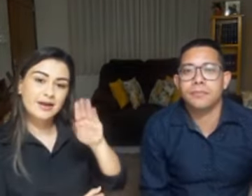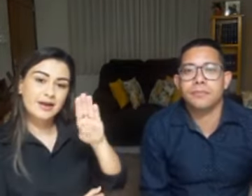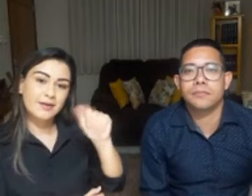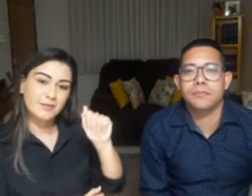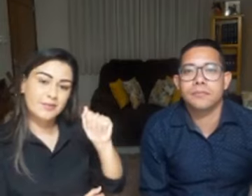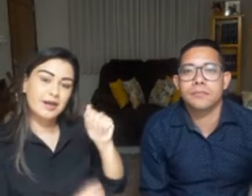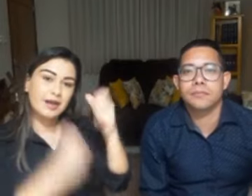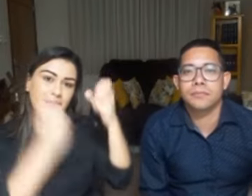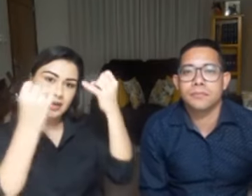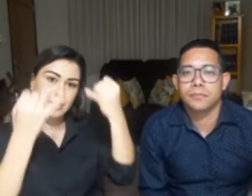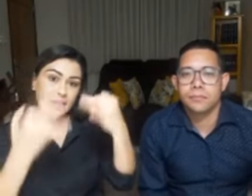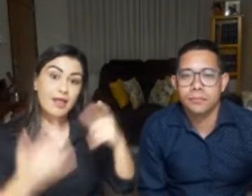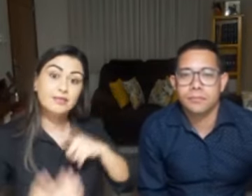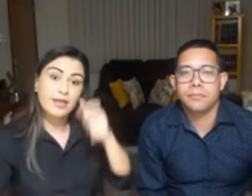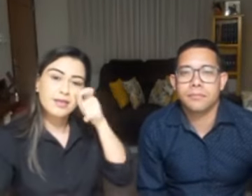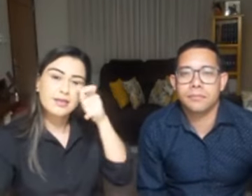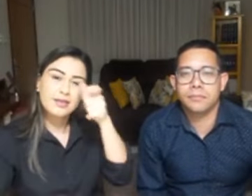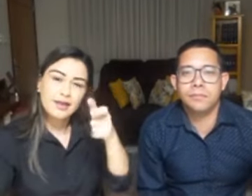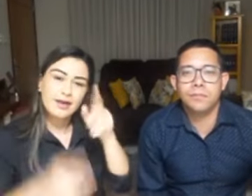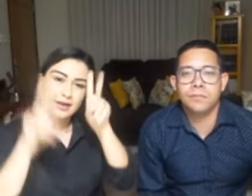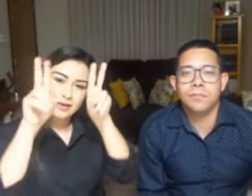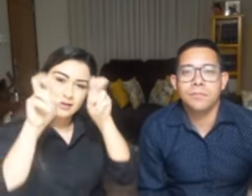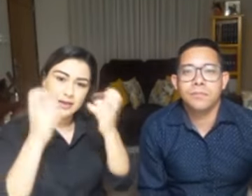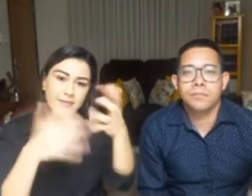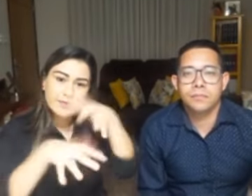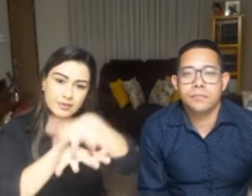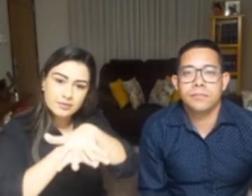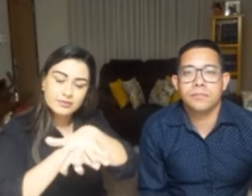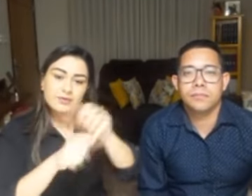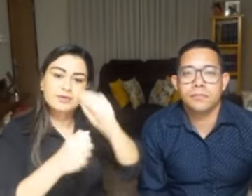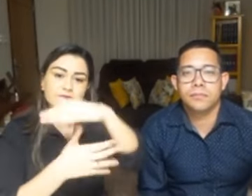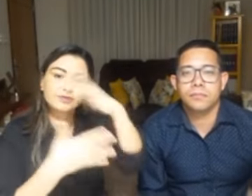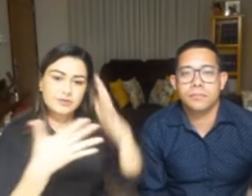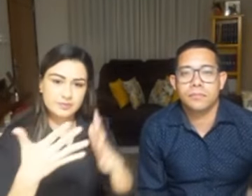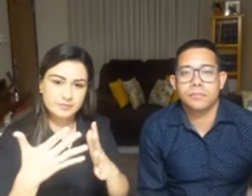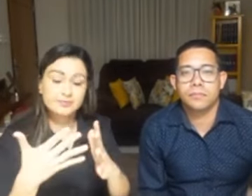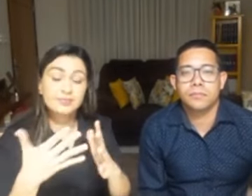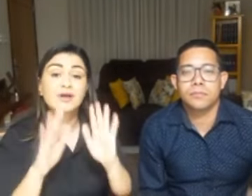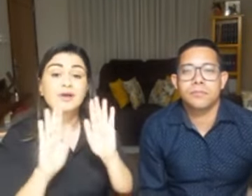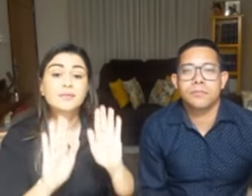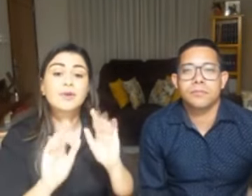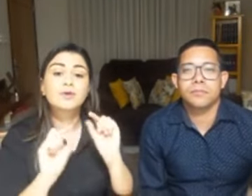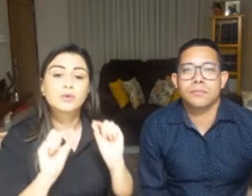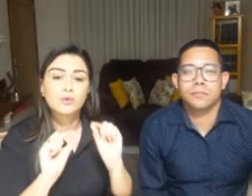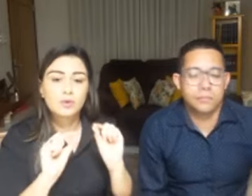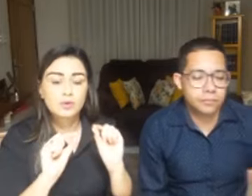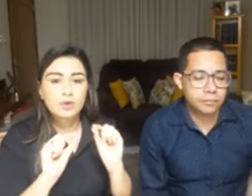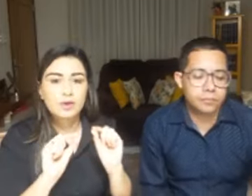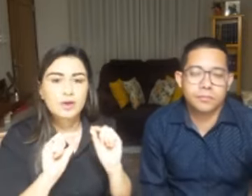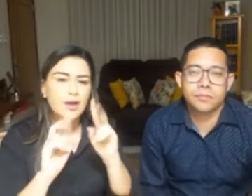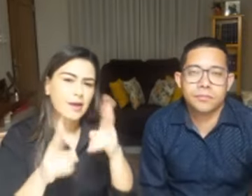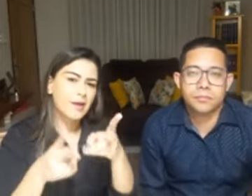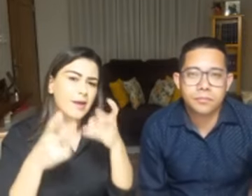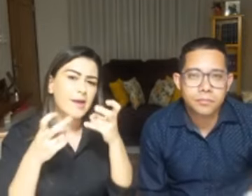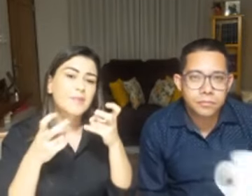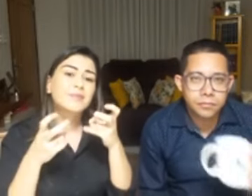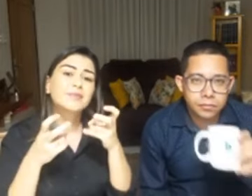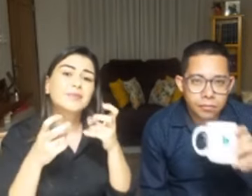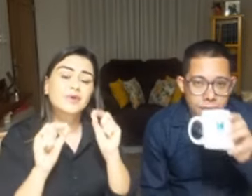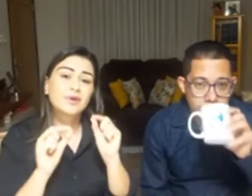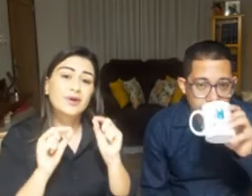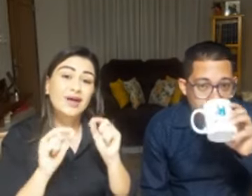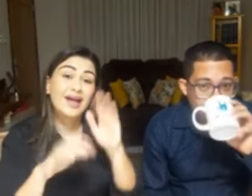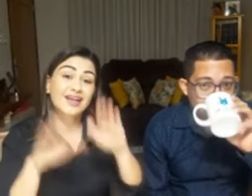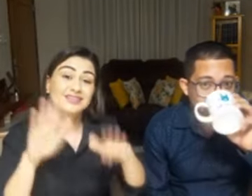se interessa muito por esse tema da inclusão, das Libras, mas ela percebe que às vezes a igreja